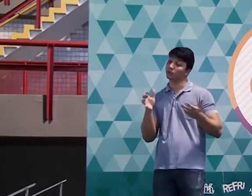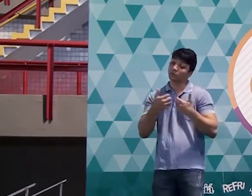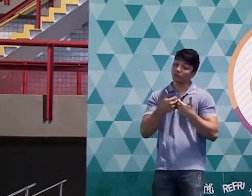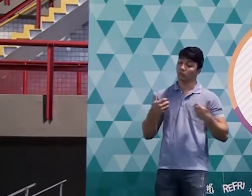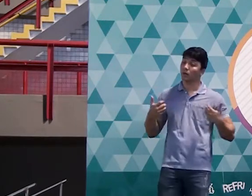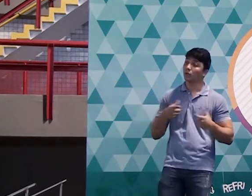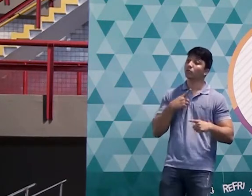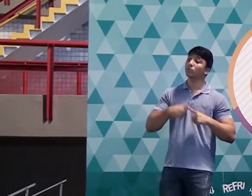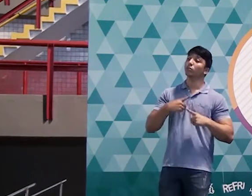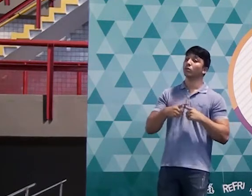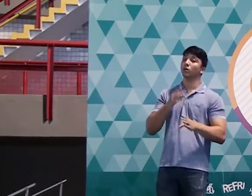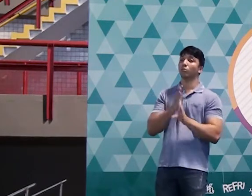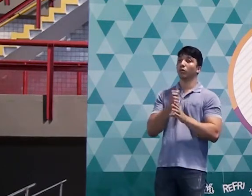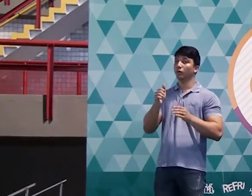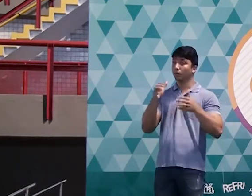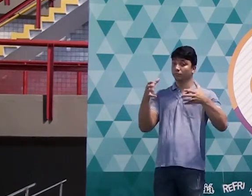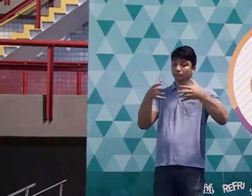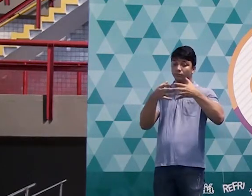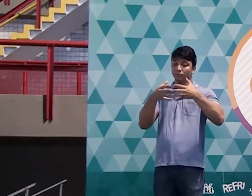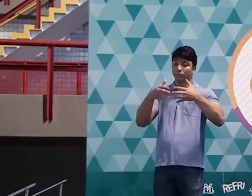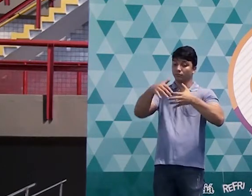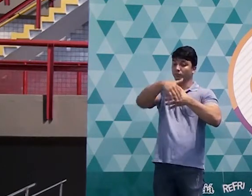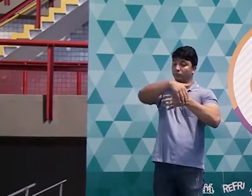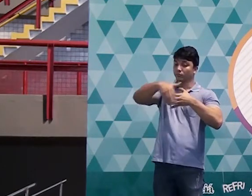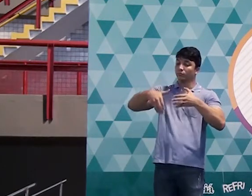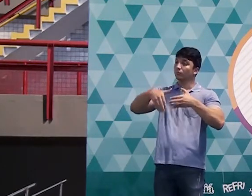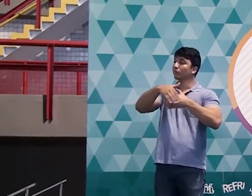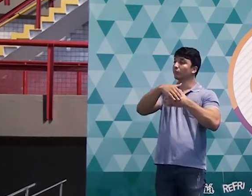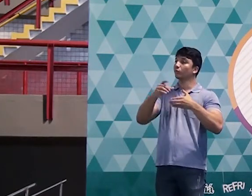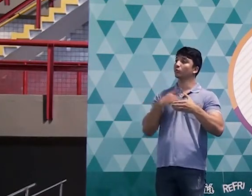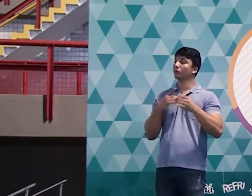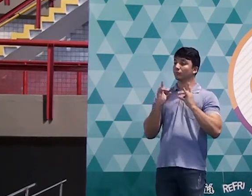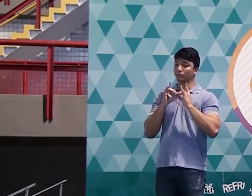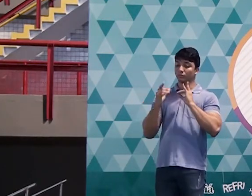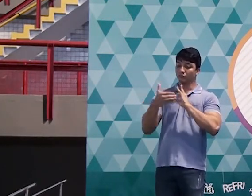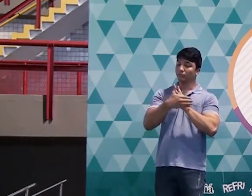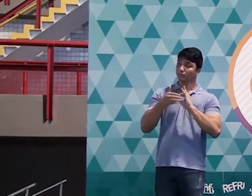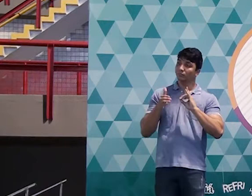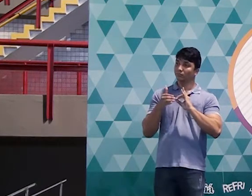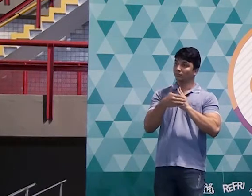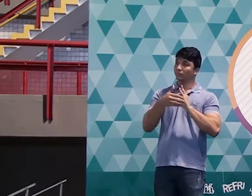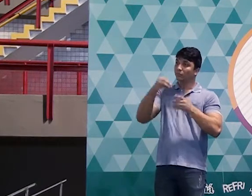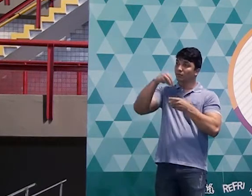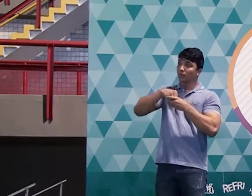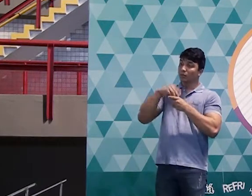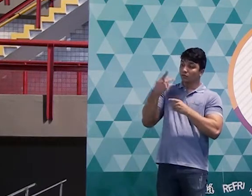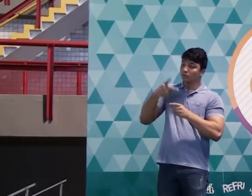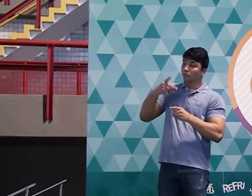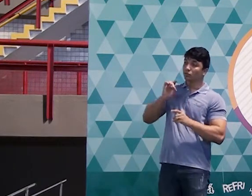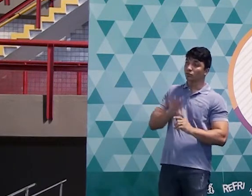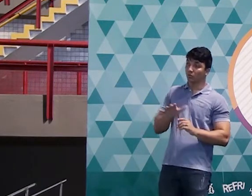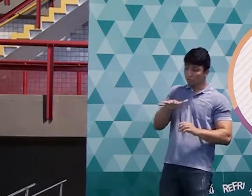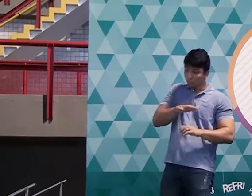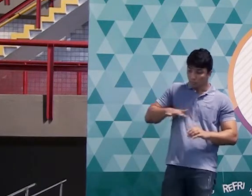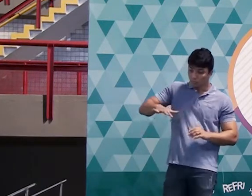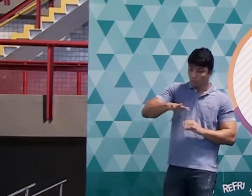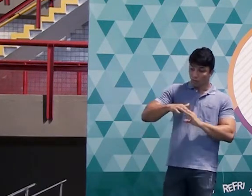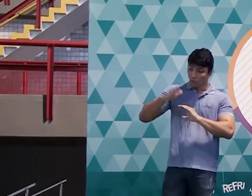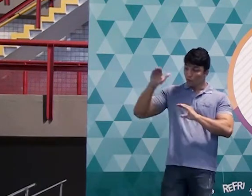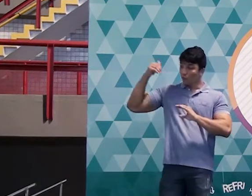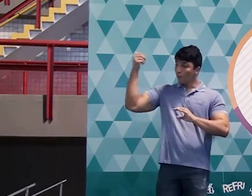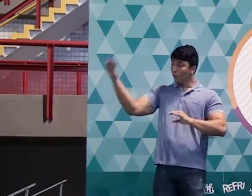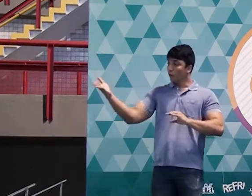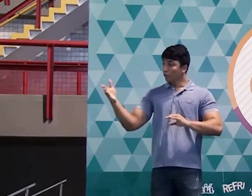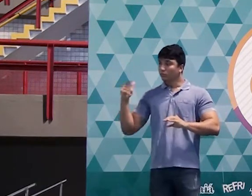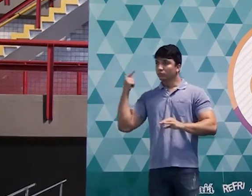Descentralizado. Por quê? Porque a gente mora dentro do muro, ó. Só quem está sabendo da relação aqui é quem mora nesse feudo. Quem